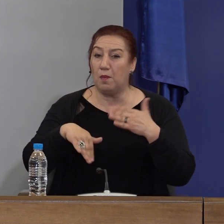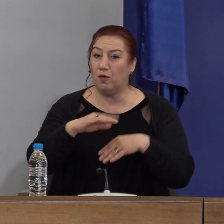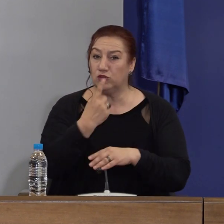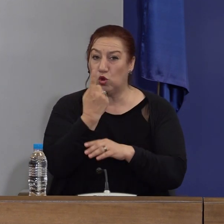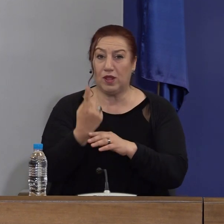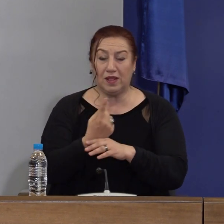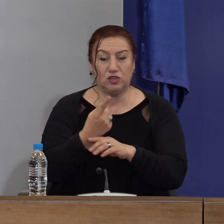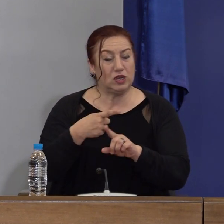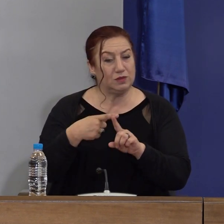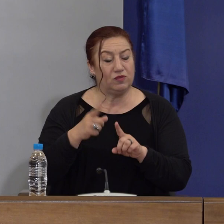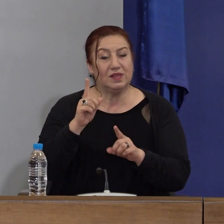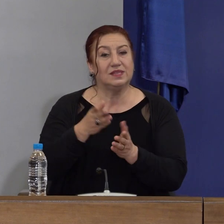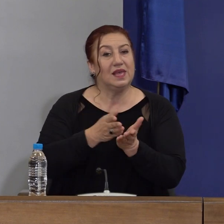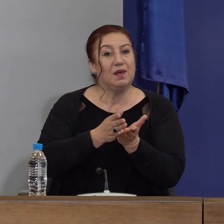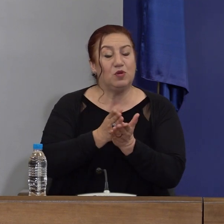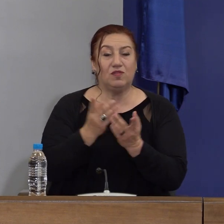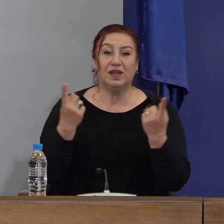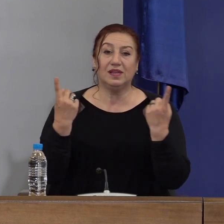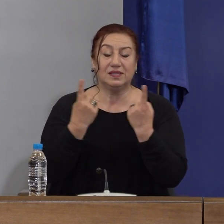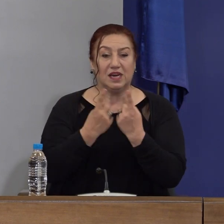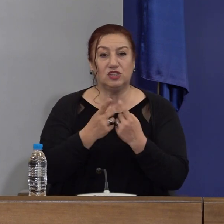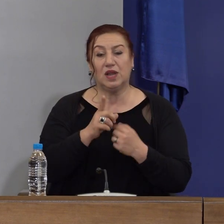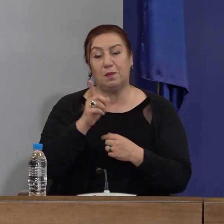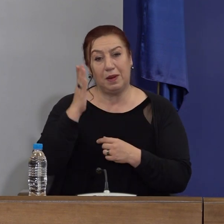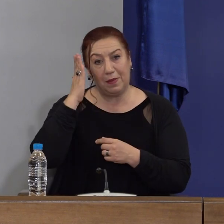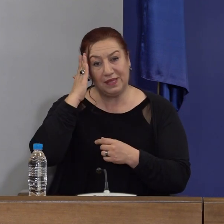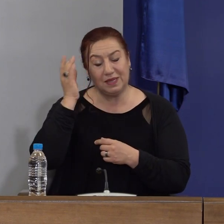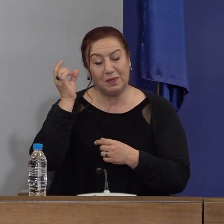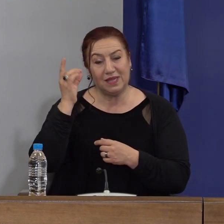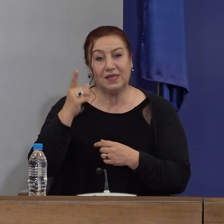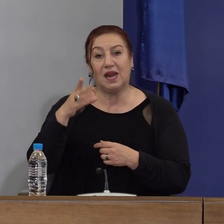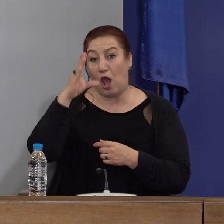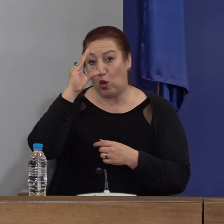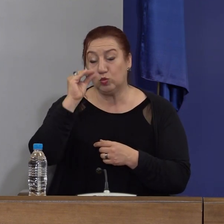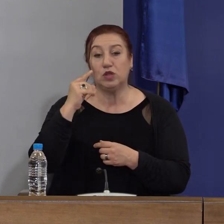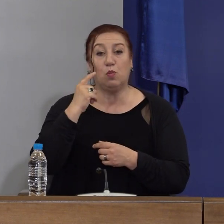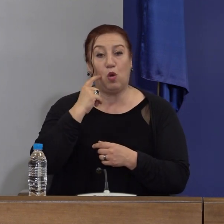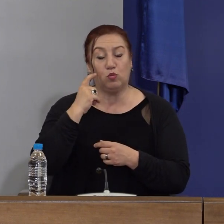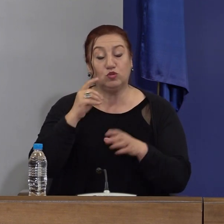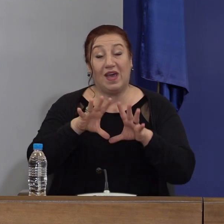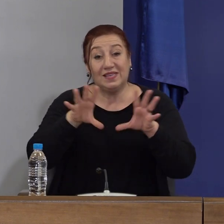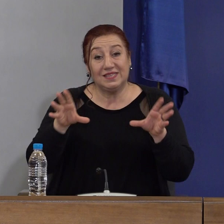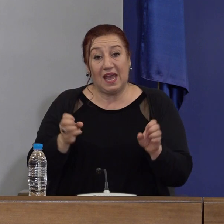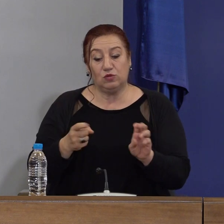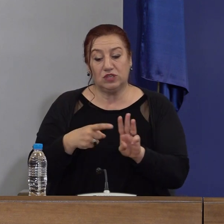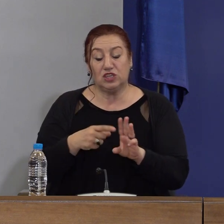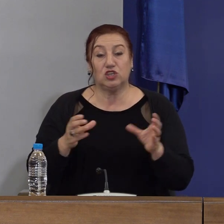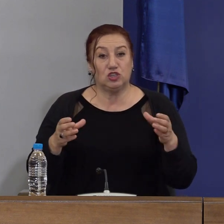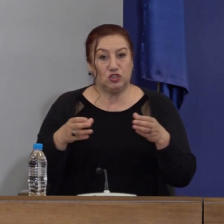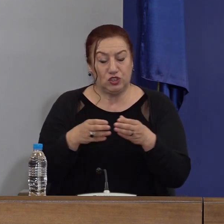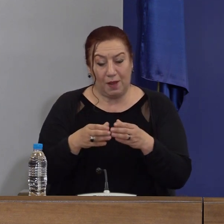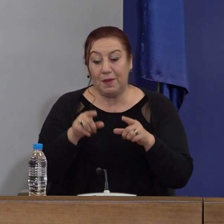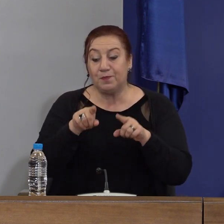половина, се проведе среща при министър-председателя господин Бойко Борисов, заедно с щаба, на